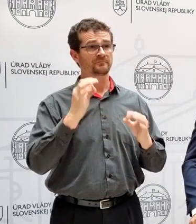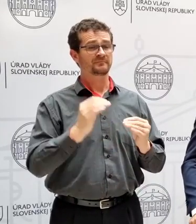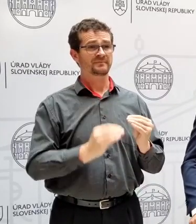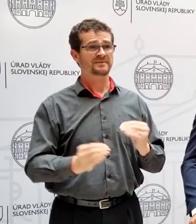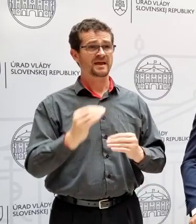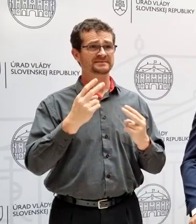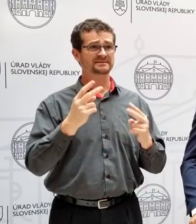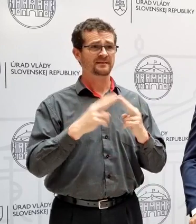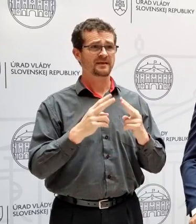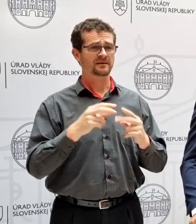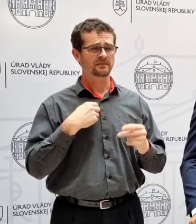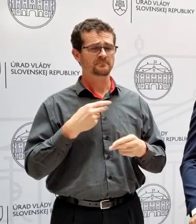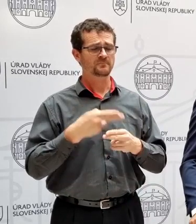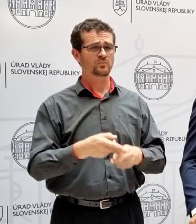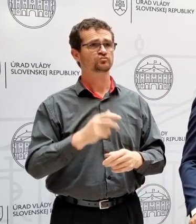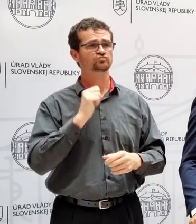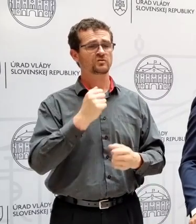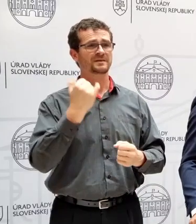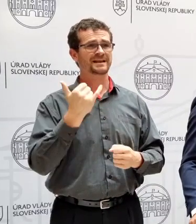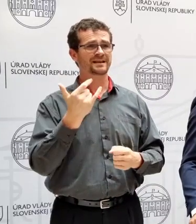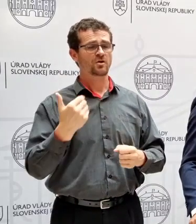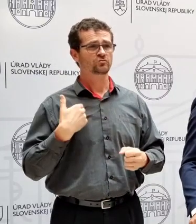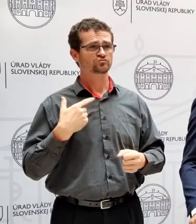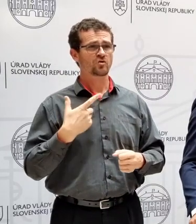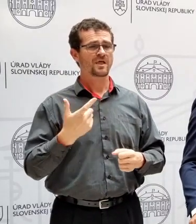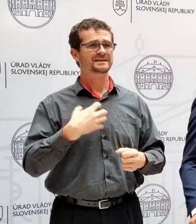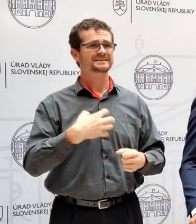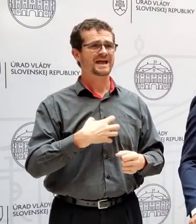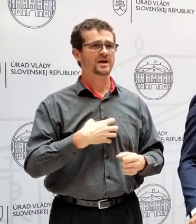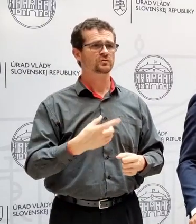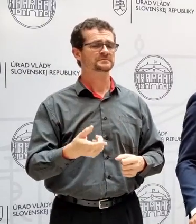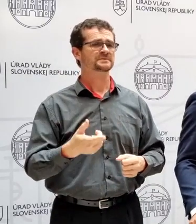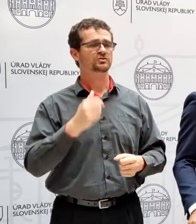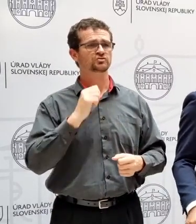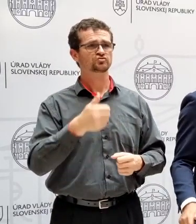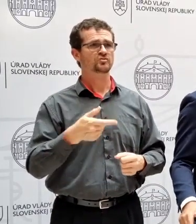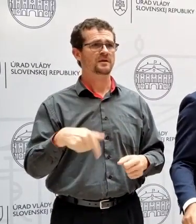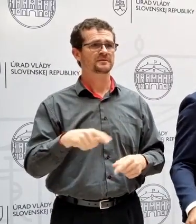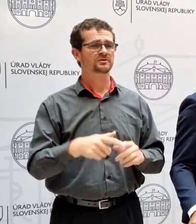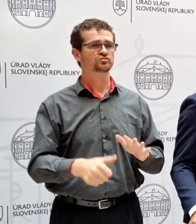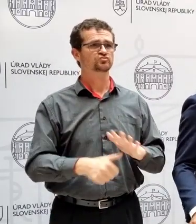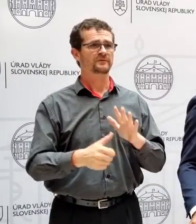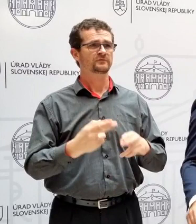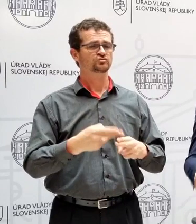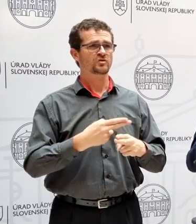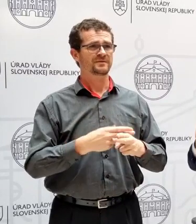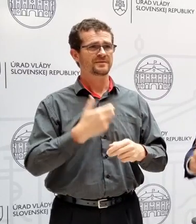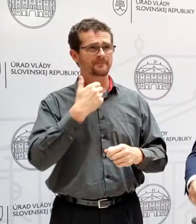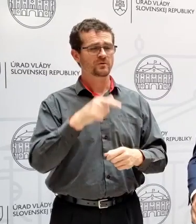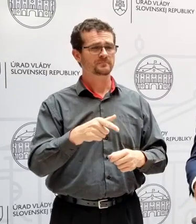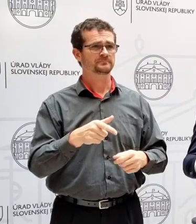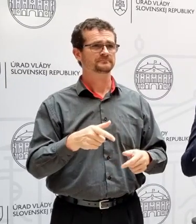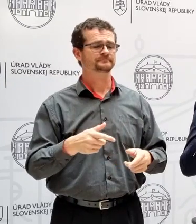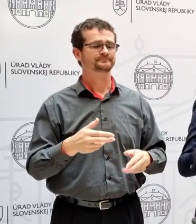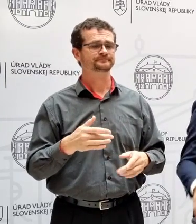nárast cien energií. Žiaden riaditeľ školy, žiaden starosta, žiaden ani šéf nejakého štátneho podniku,